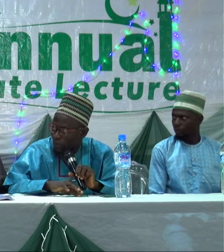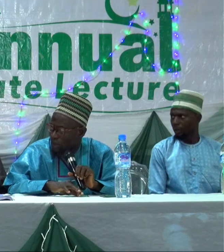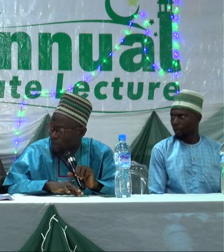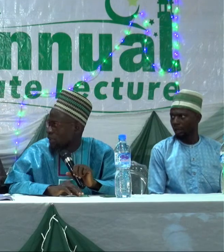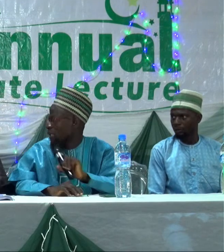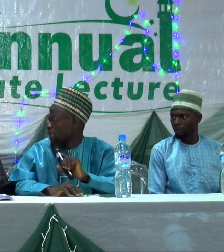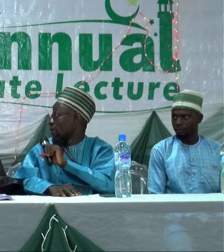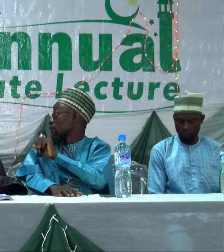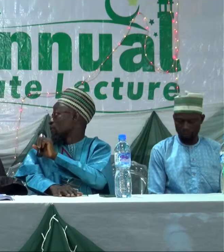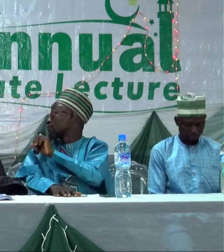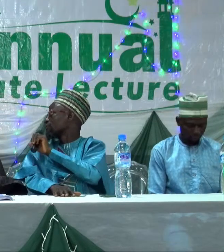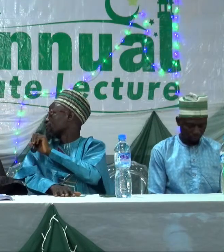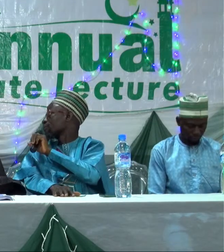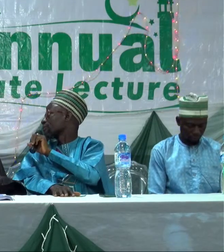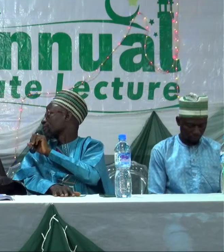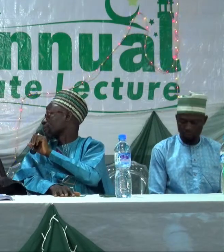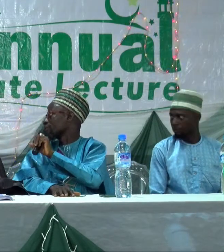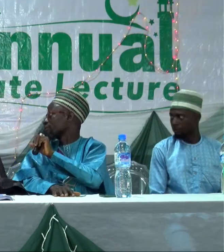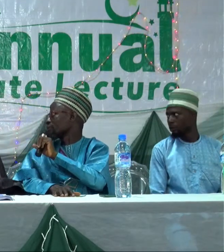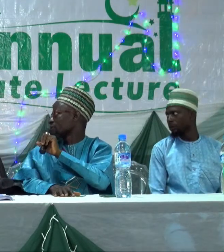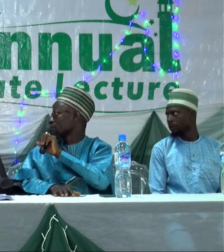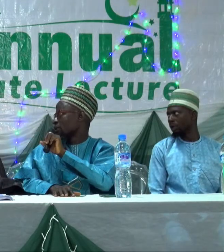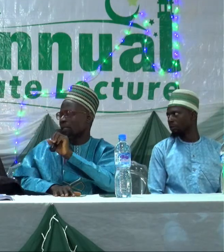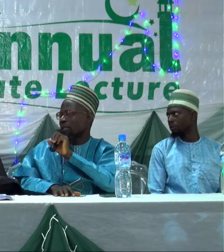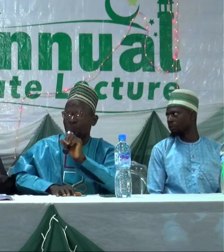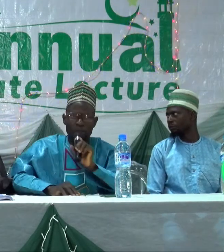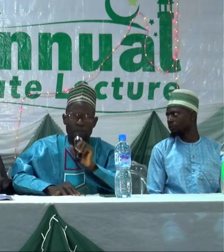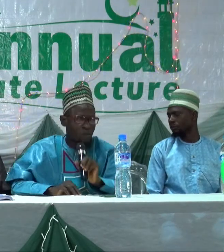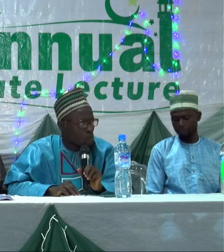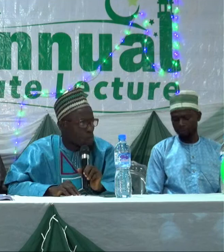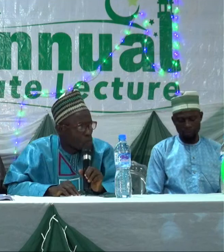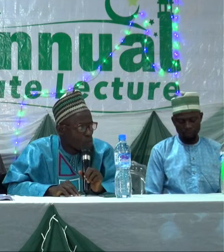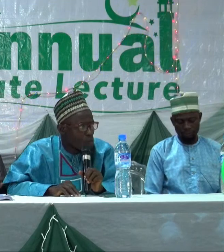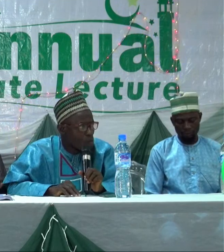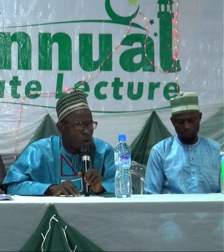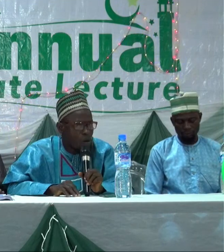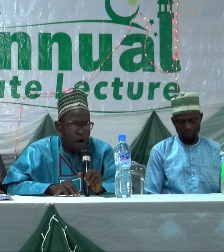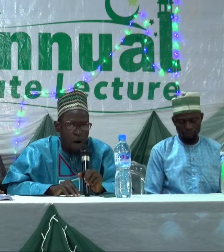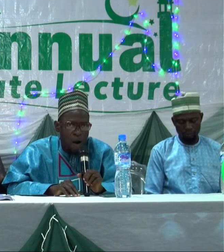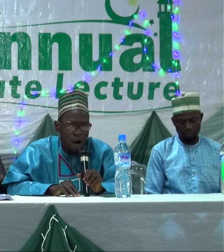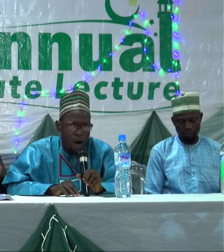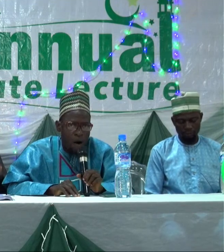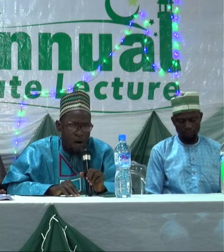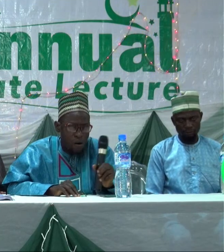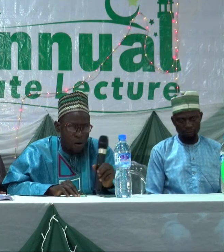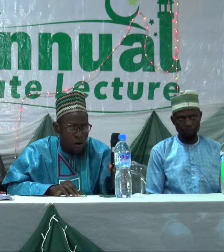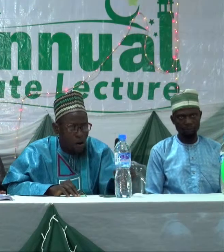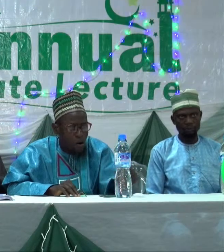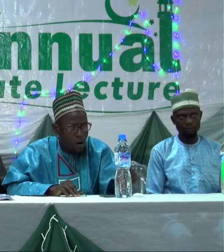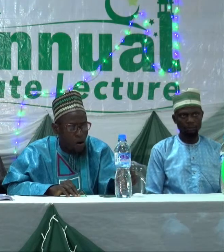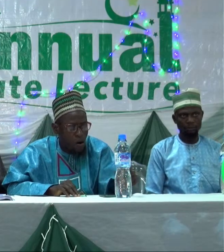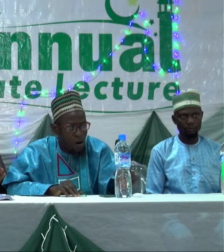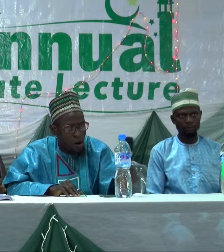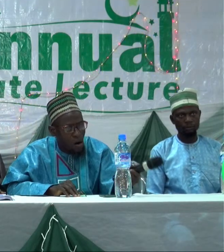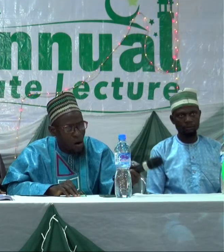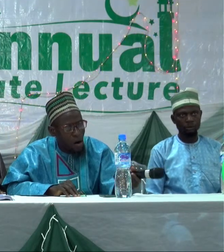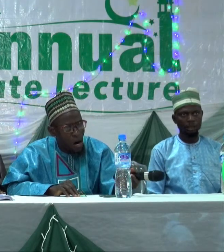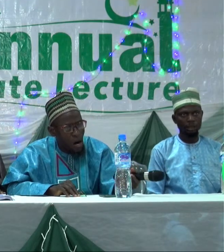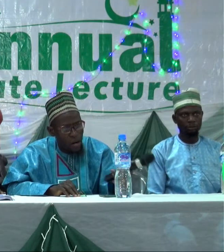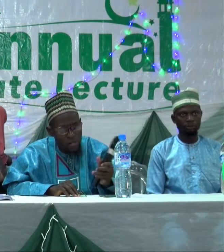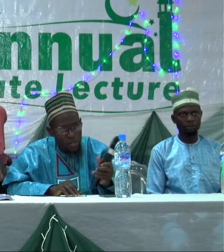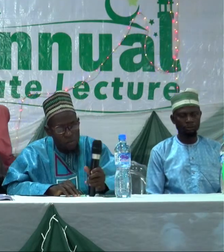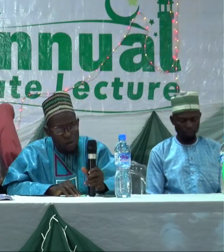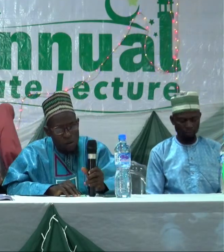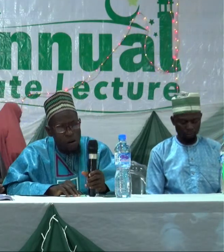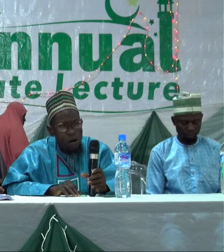wa. Ọlọ́run dákun májò sẹlẹ̀ sẹ́ni kankan wa. Àlékún oore, àlékún àlùbáríkà, àlékún òdùnú ọlọ́wọ́ ṣàṣẹ fẹ́ni kankan wa. Ibi